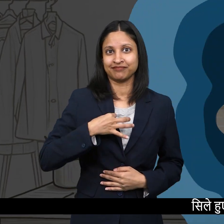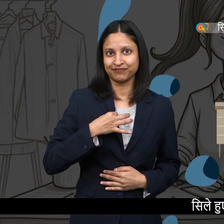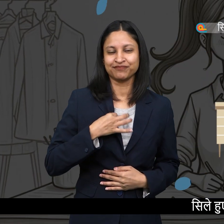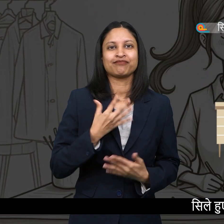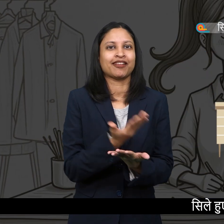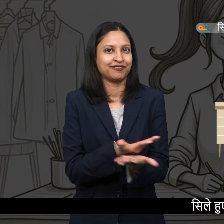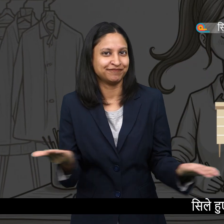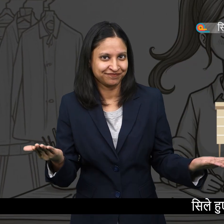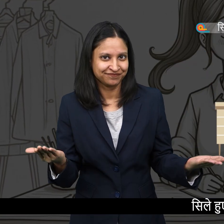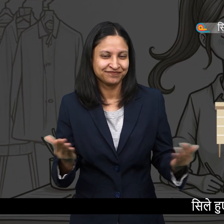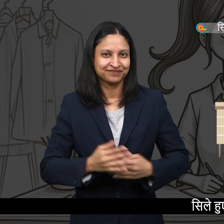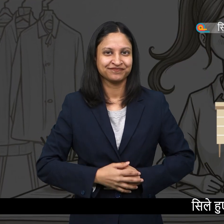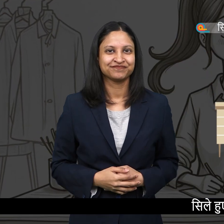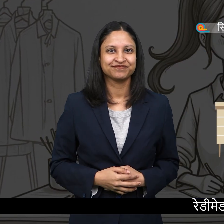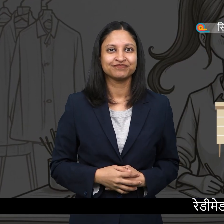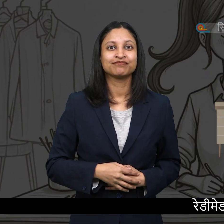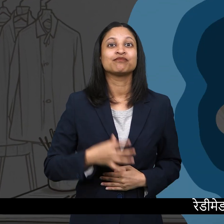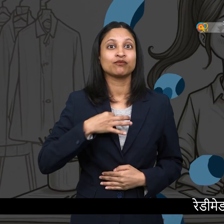सिले हुए कपड़े, रेडीमेड कपड़े,